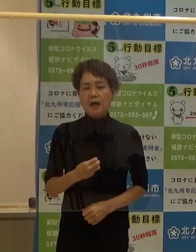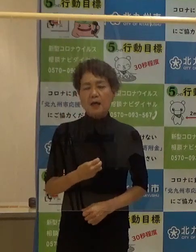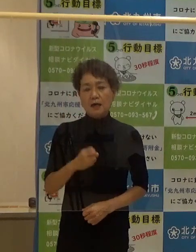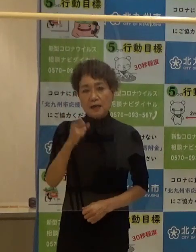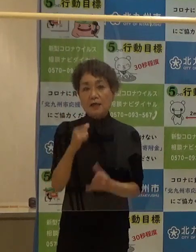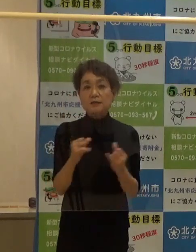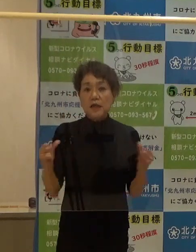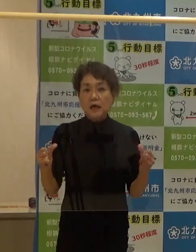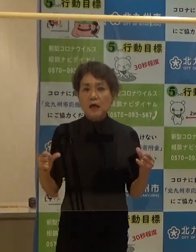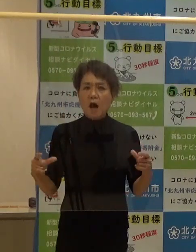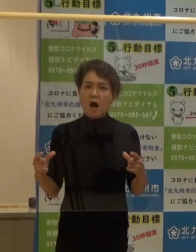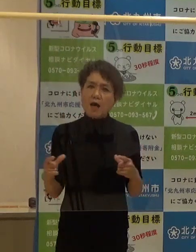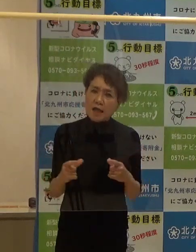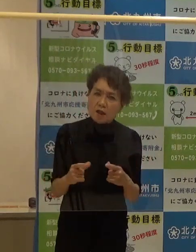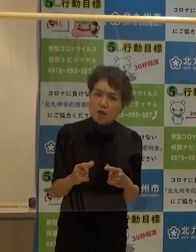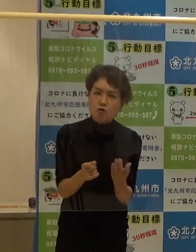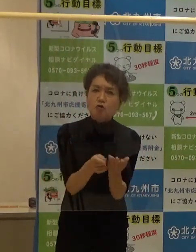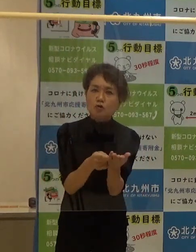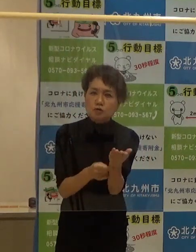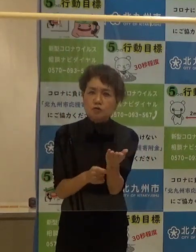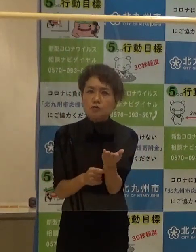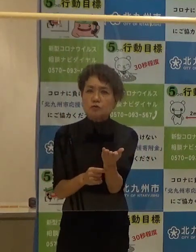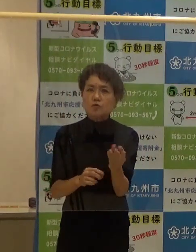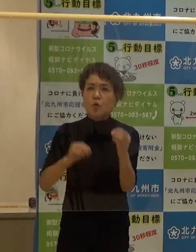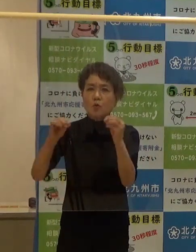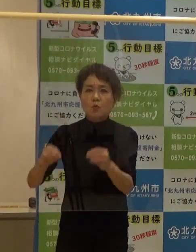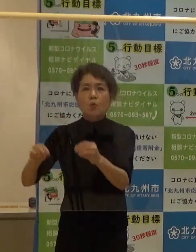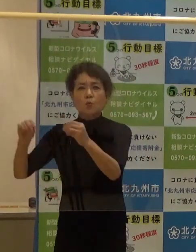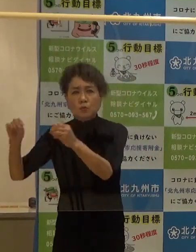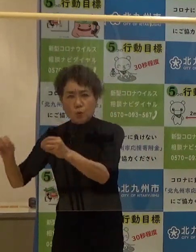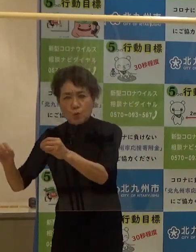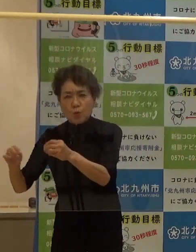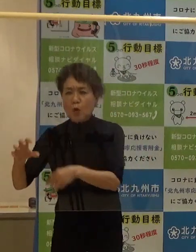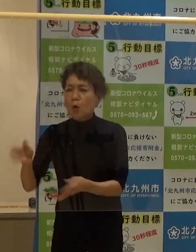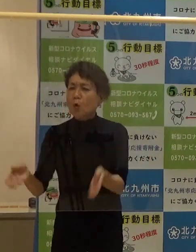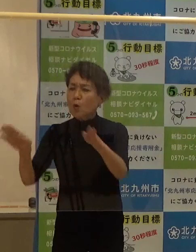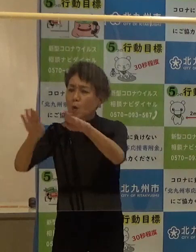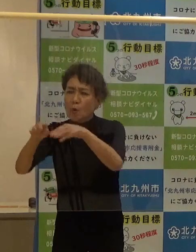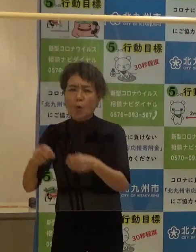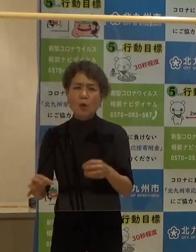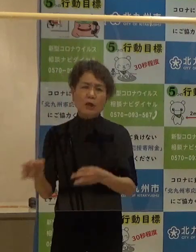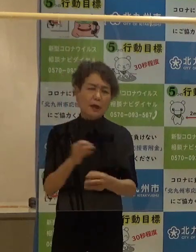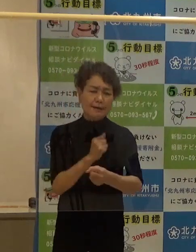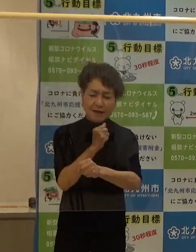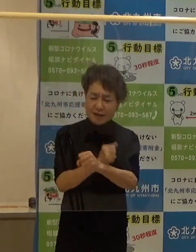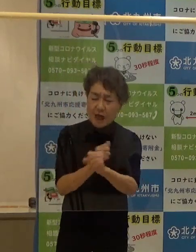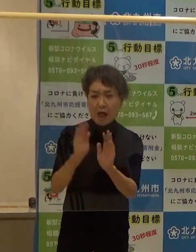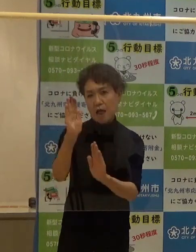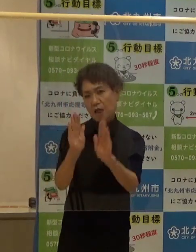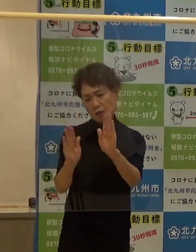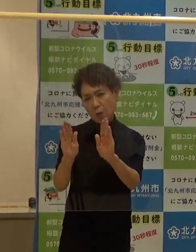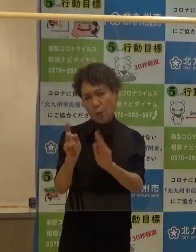延ばししているということで、どこの病院も今大変な経営難であります。それ